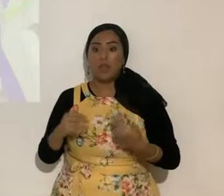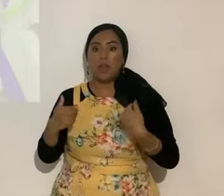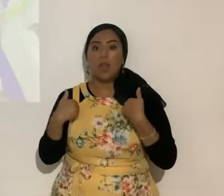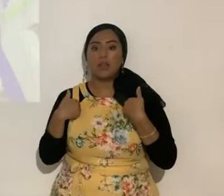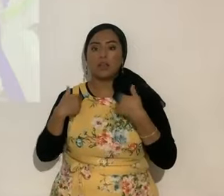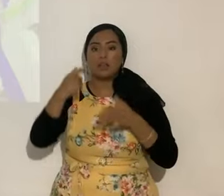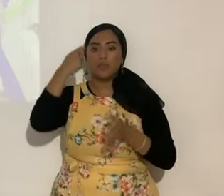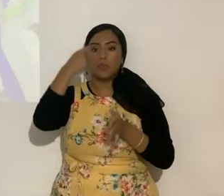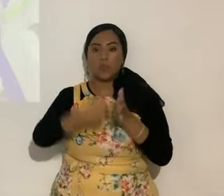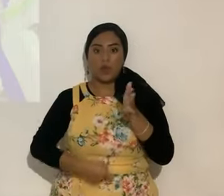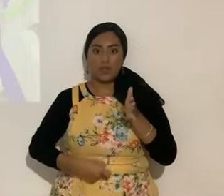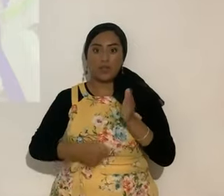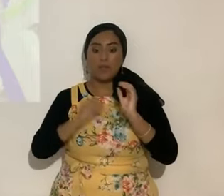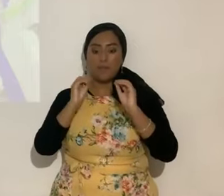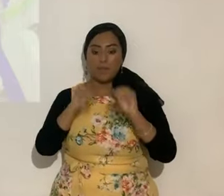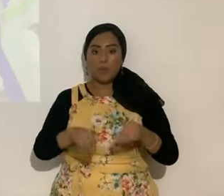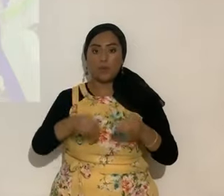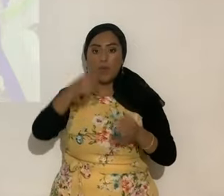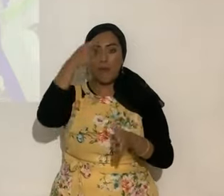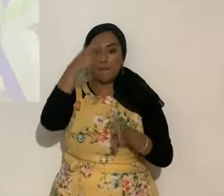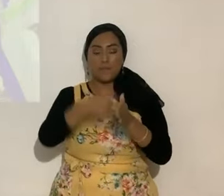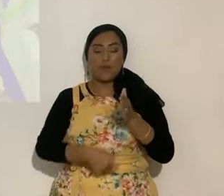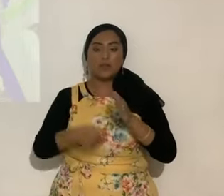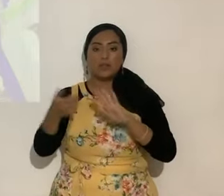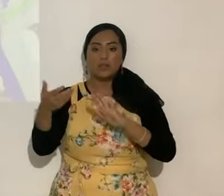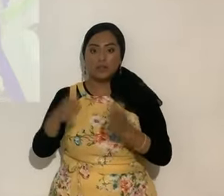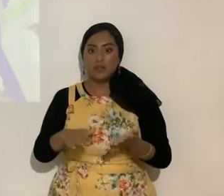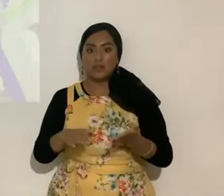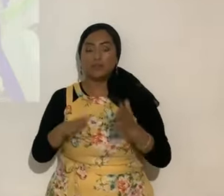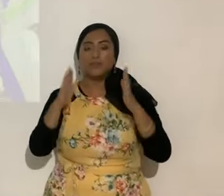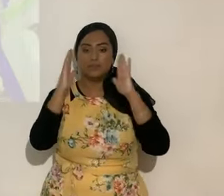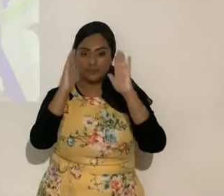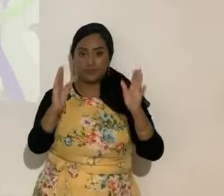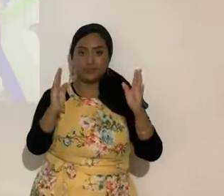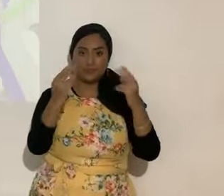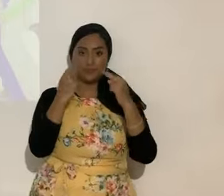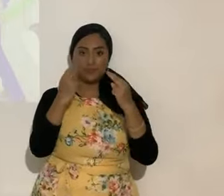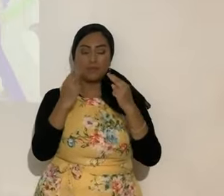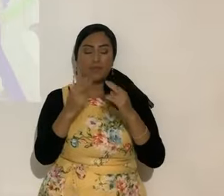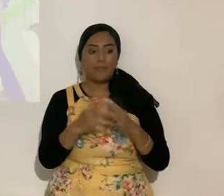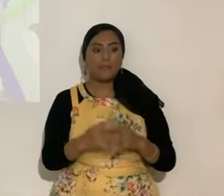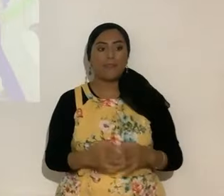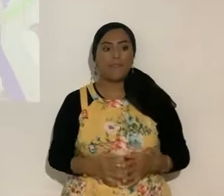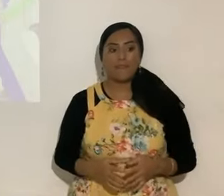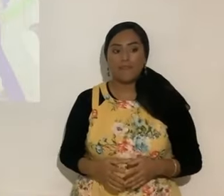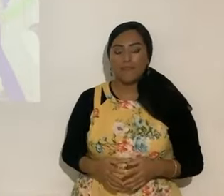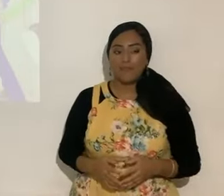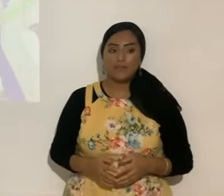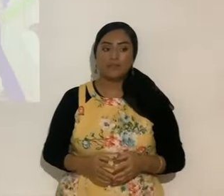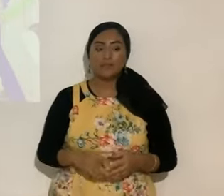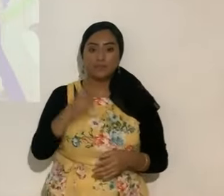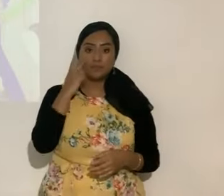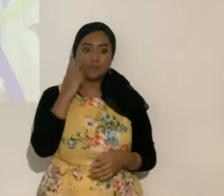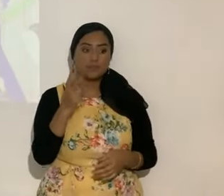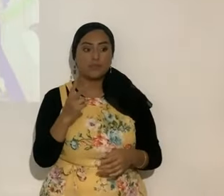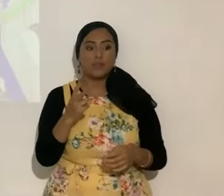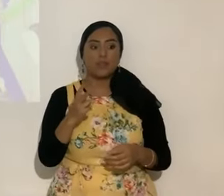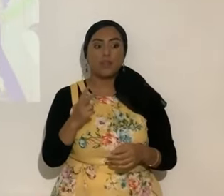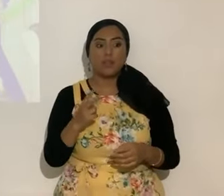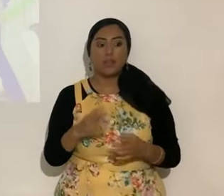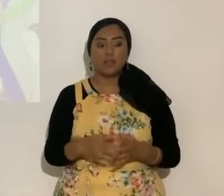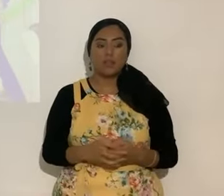precio. Le pone un precio a la muerte. A ver, pónganme mucha atención. Ahorita voy a llegar al centro del meollo y van a ver como de